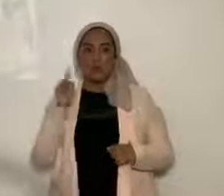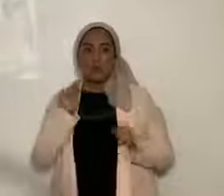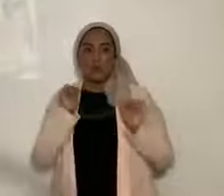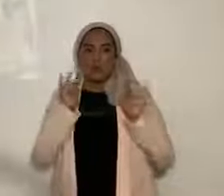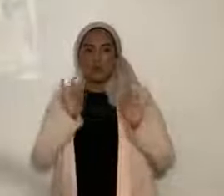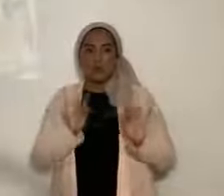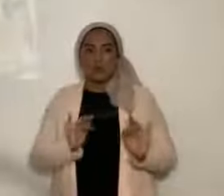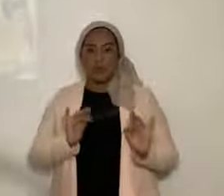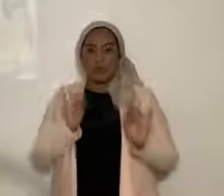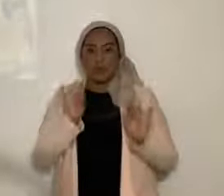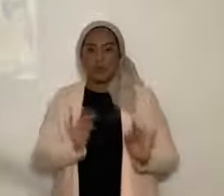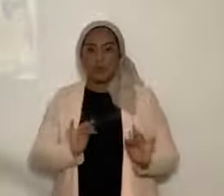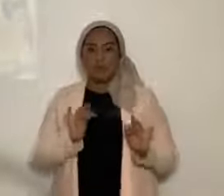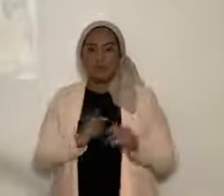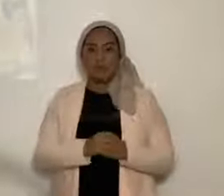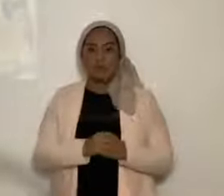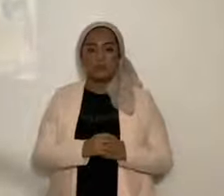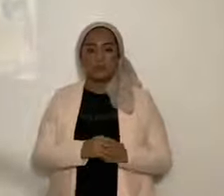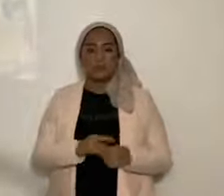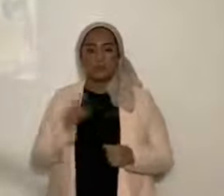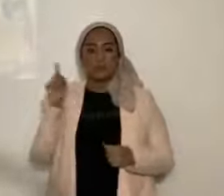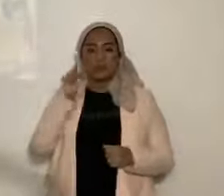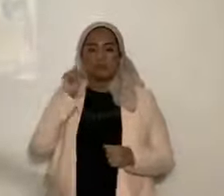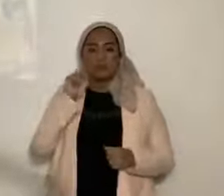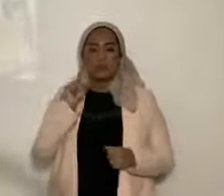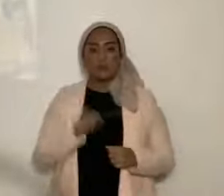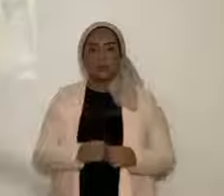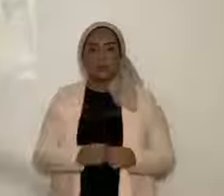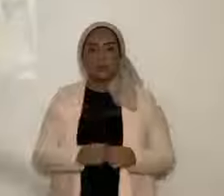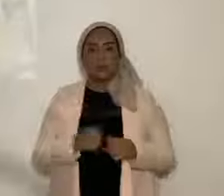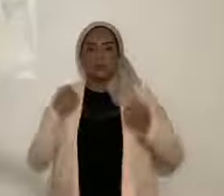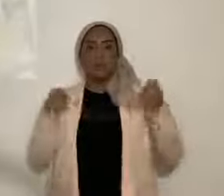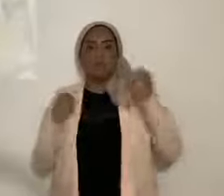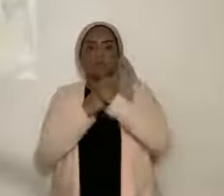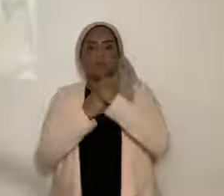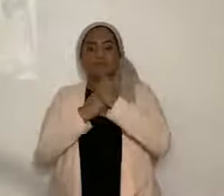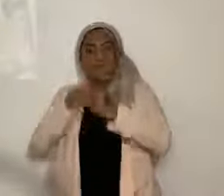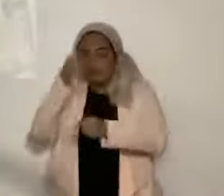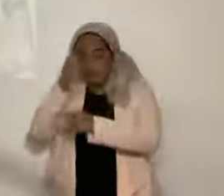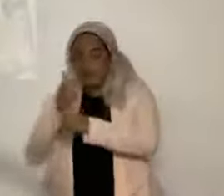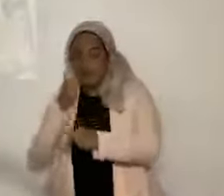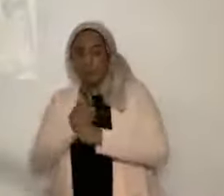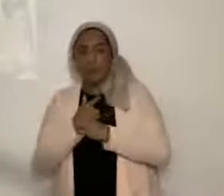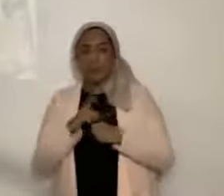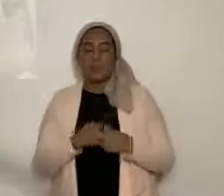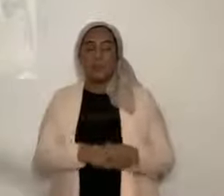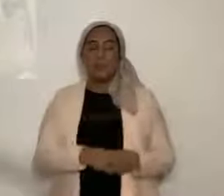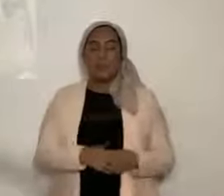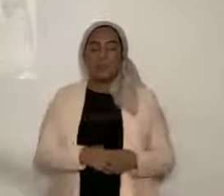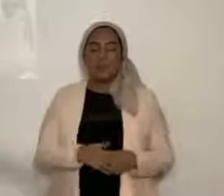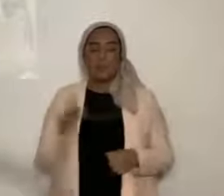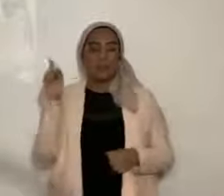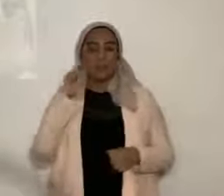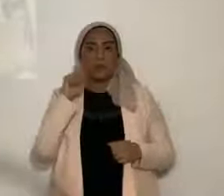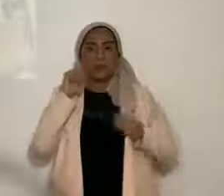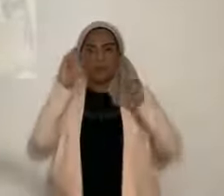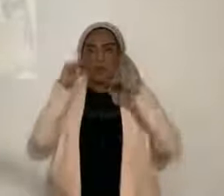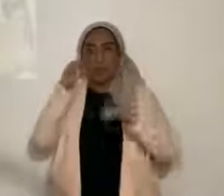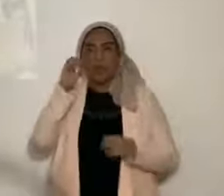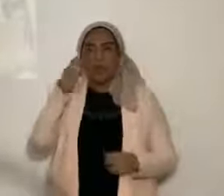consuelo? ¿Dónde quedaría el alentaos los unos a los otros? ¿Dónde quedaría la